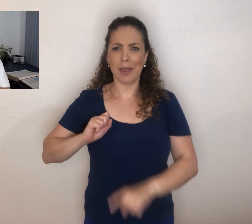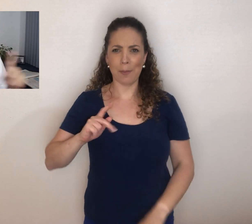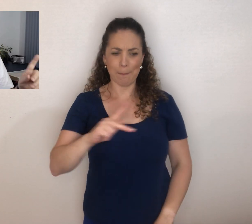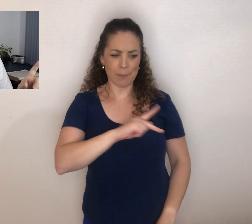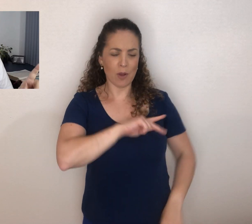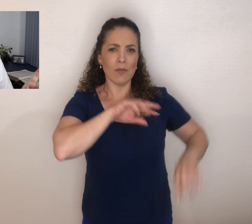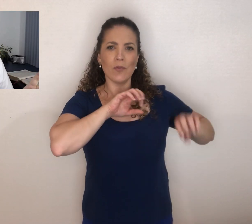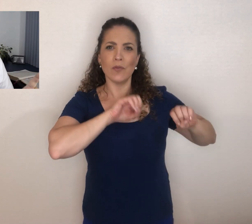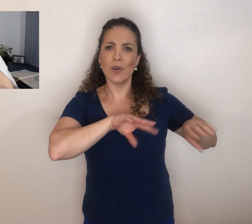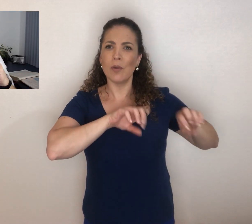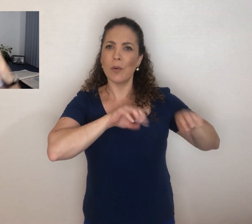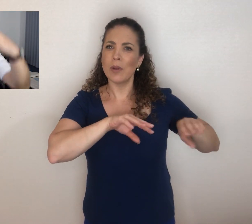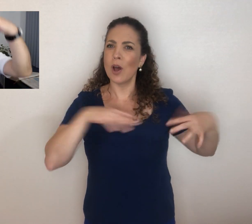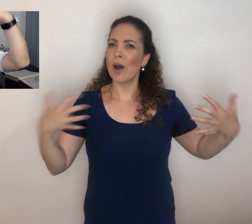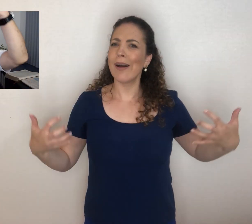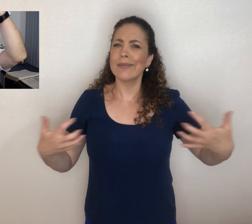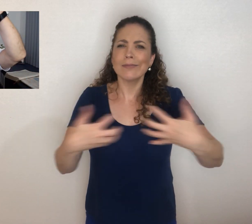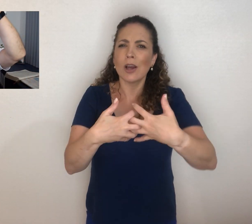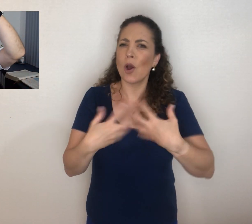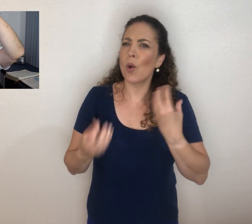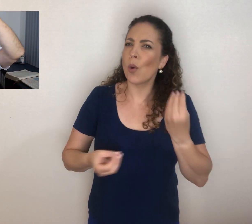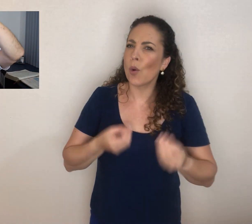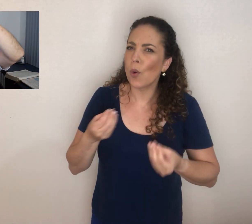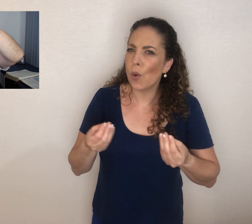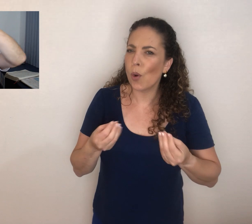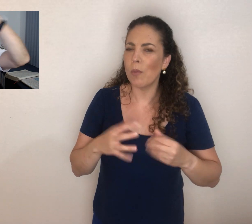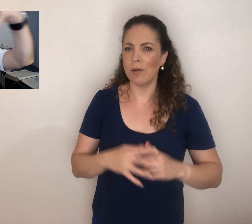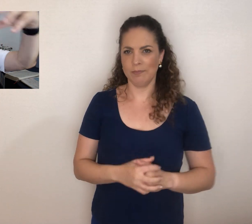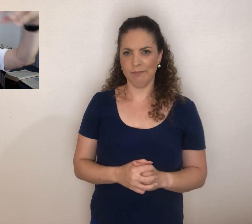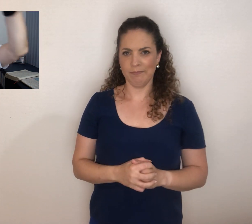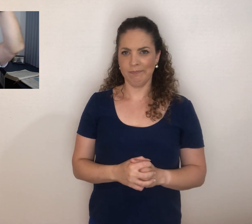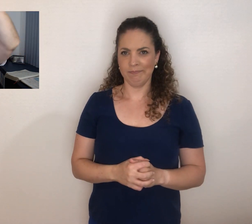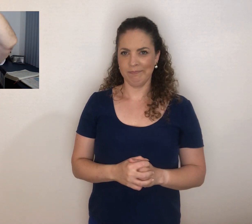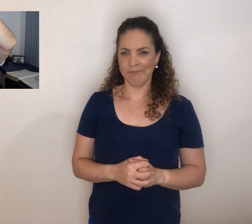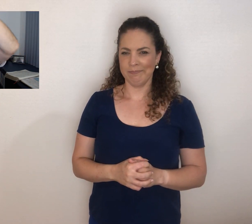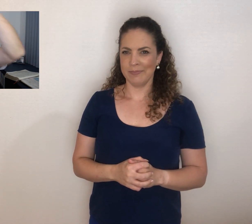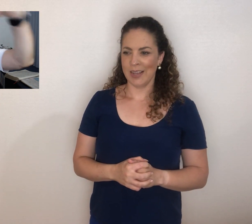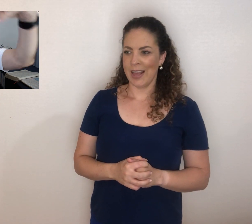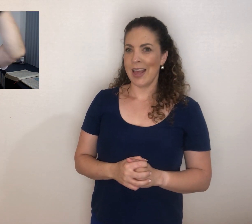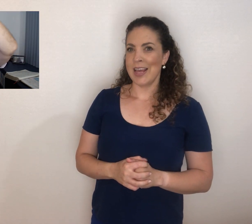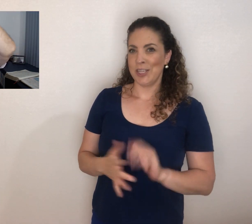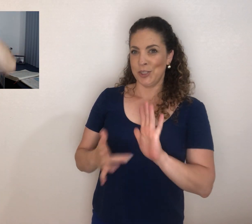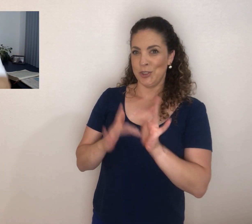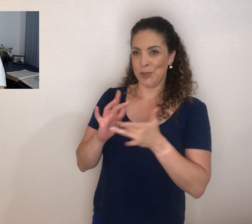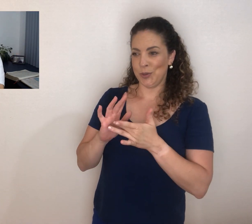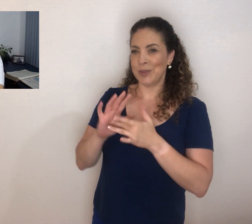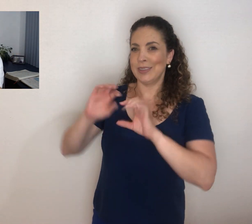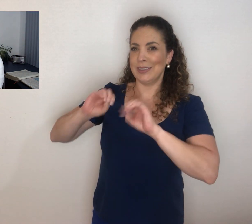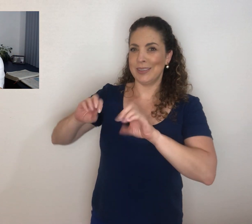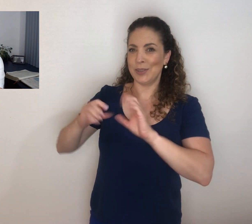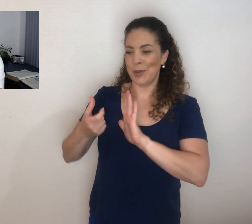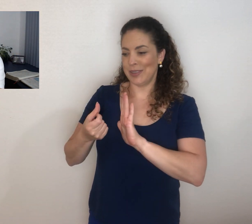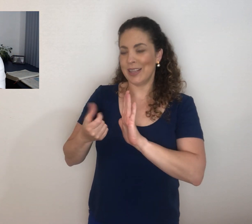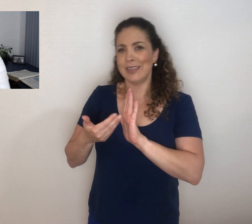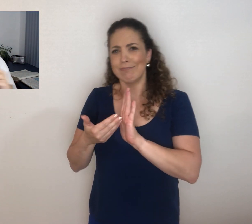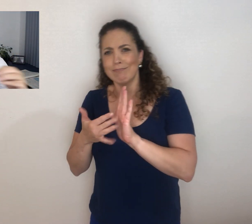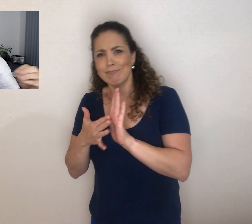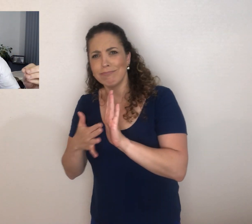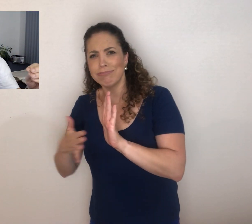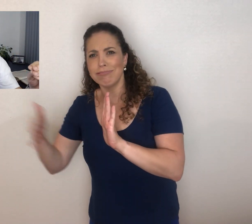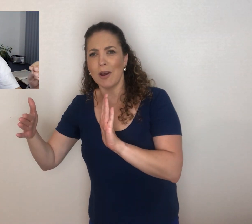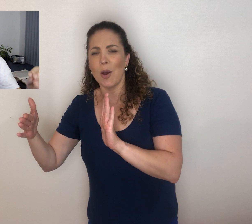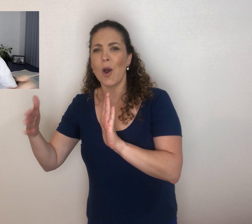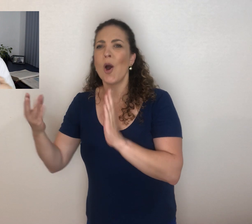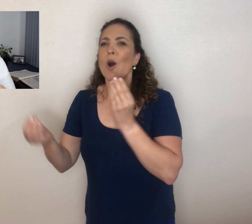começar, porque não vai trazer tudo hoje, mas vai começar a encaixar as profecias apostólicas dentro